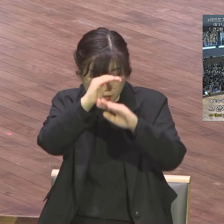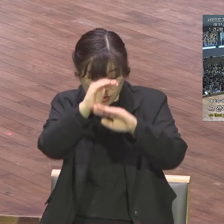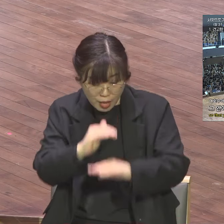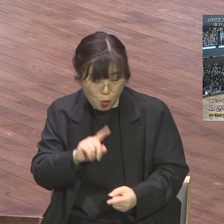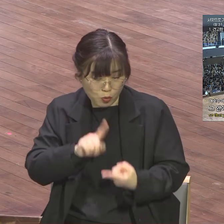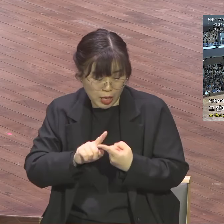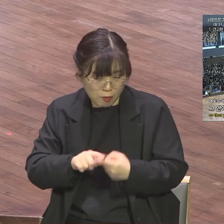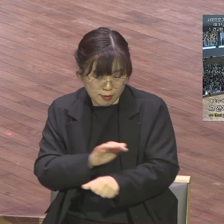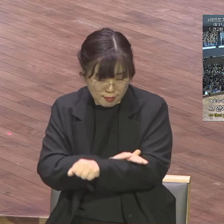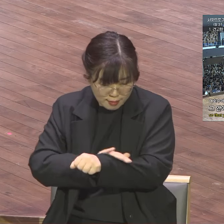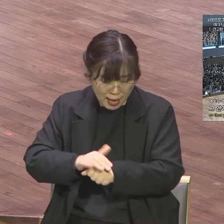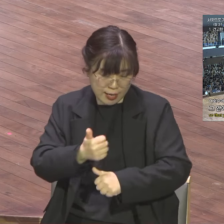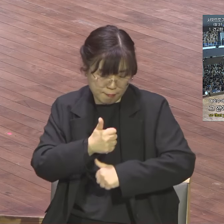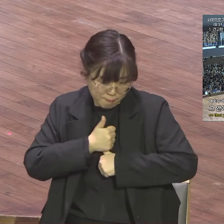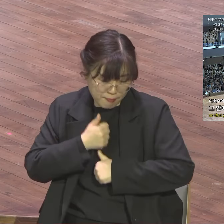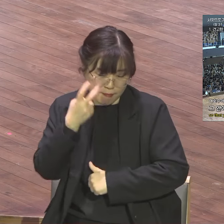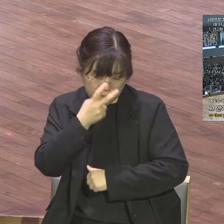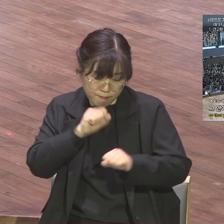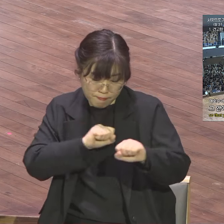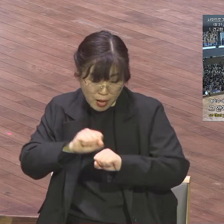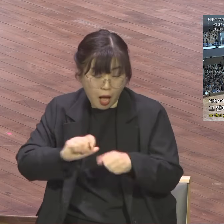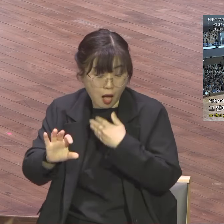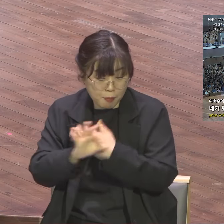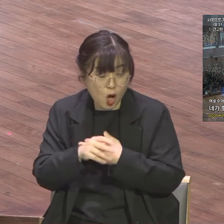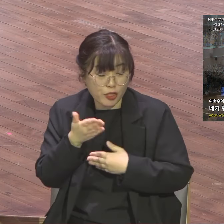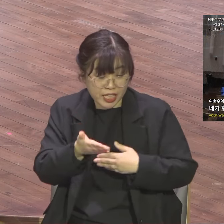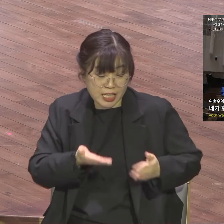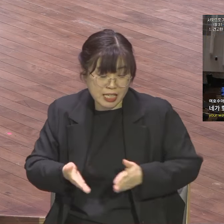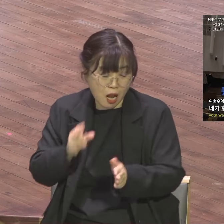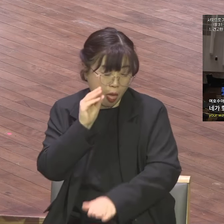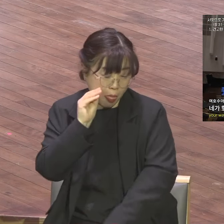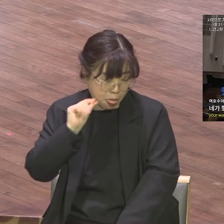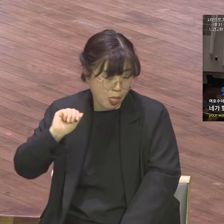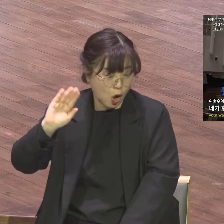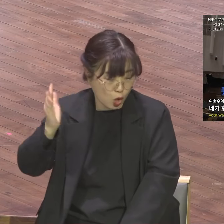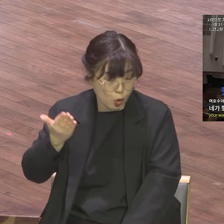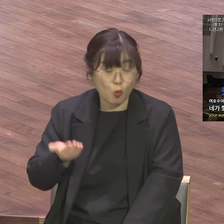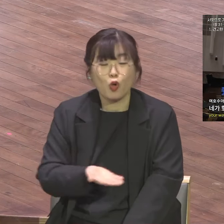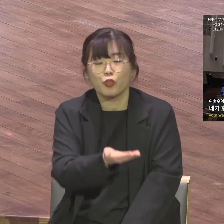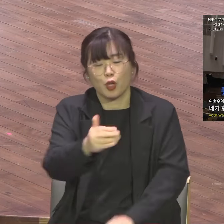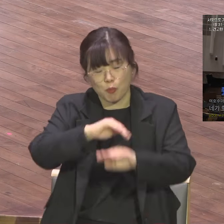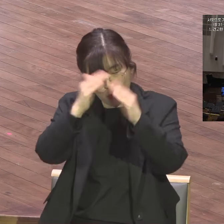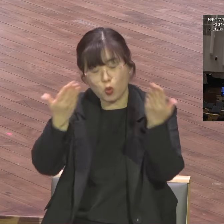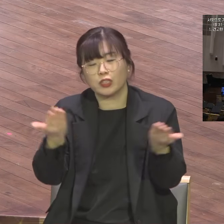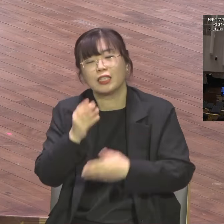다 지키 행하라. 그리하면 너 길이 평탄하게 될 것이며 내가 형통하리라.